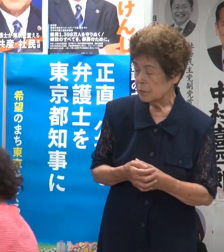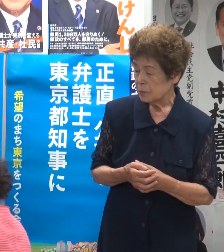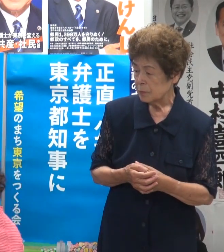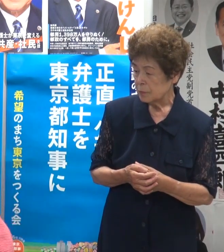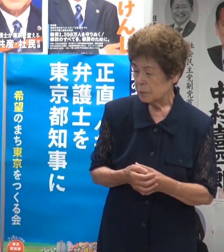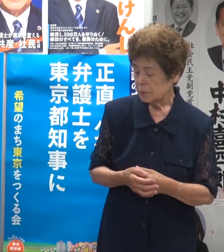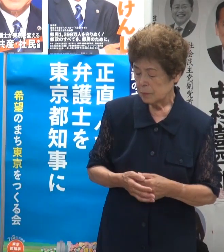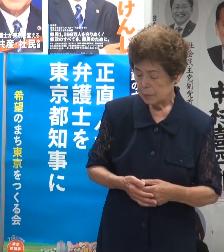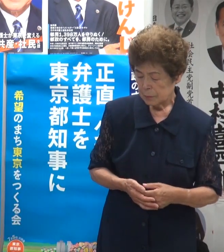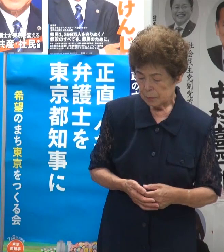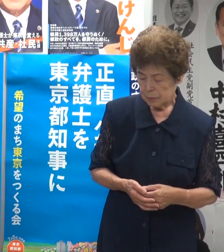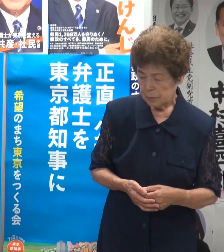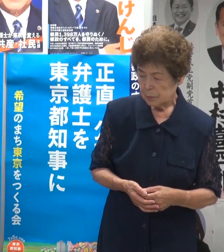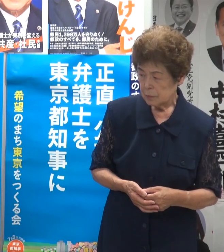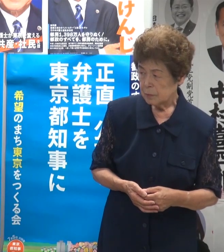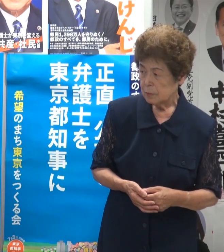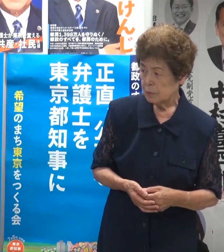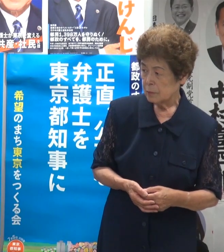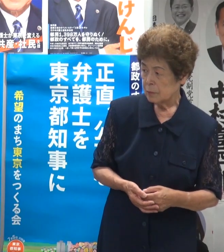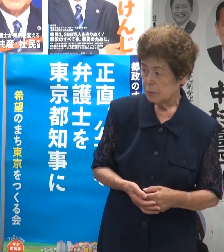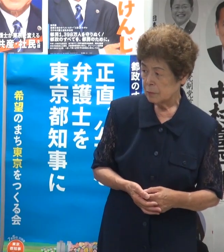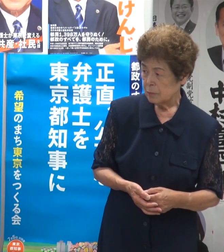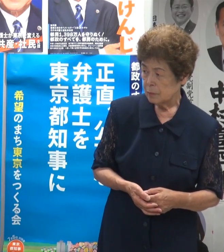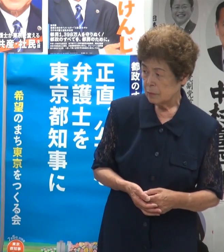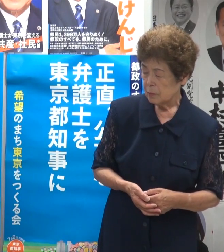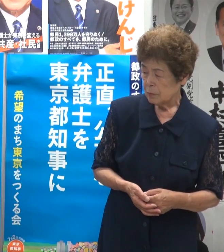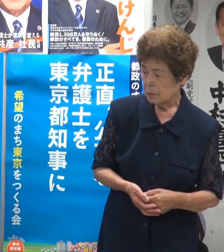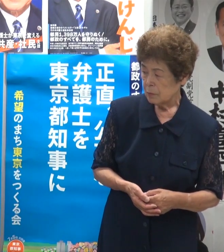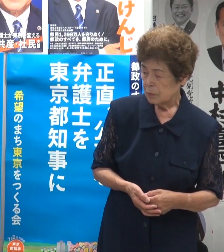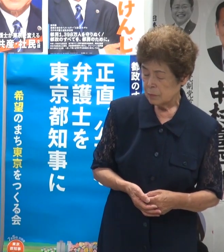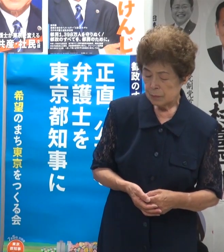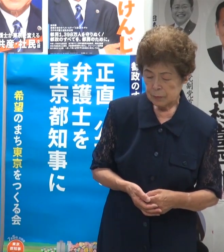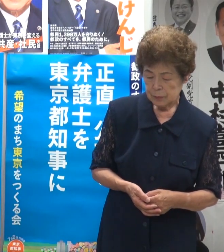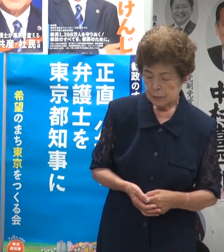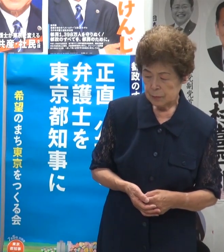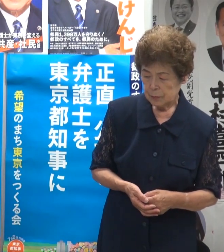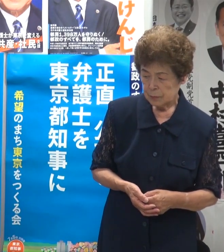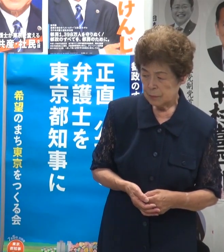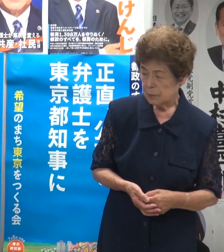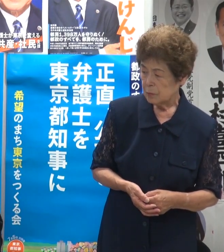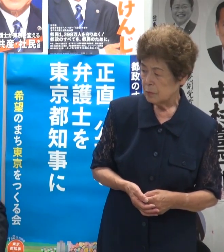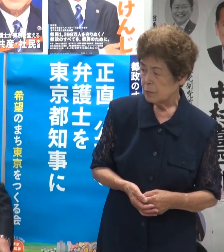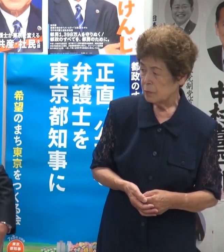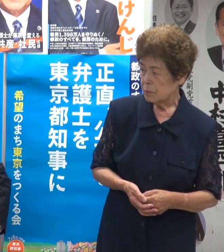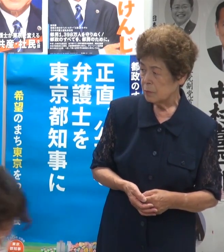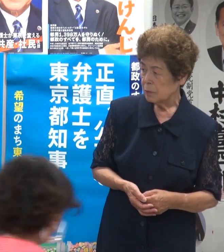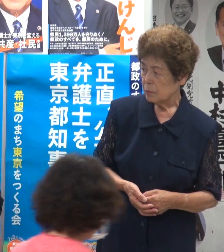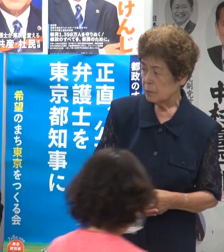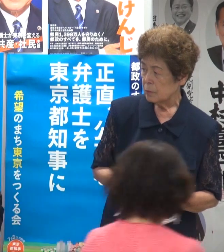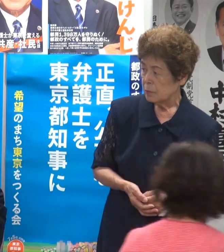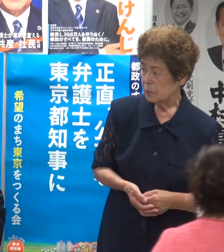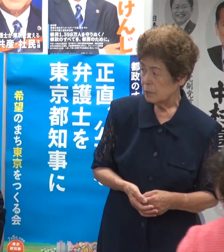手を挙げてらっしゃる。はい、じゃあちょっと声がねやっぱ聞こえないので、こちらに、じゃあこちらにお出になって